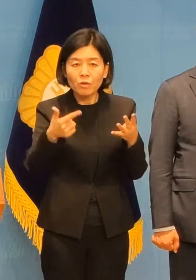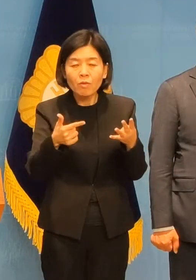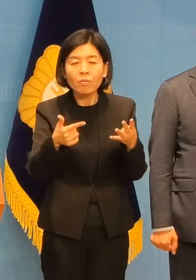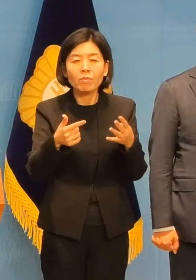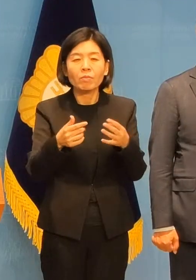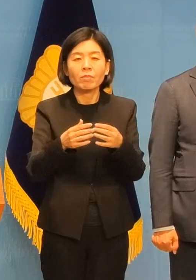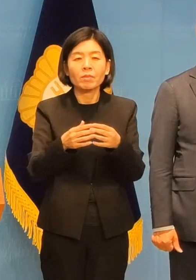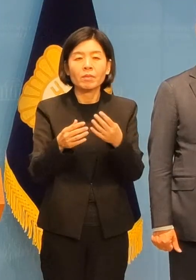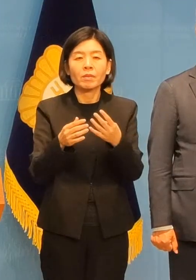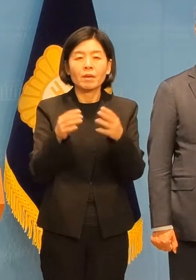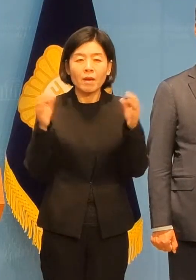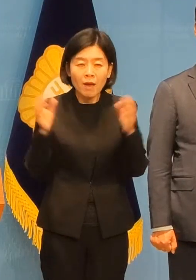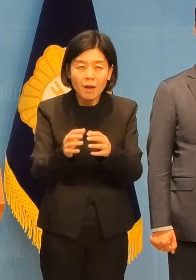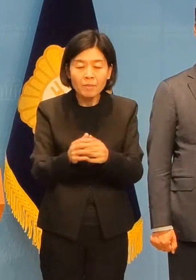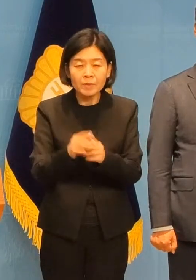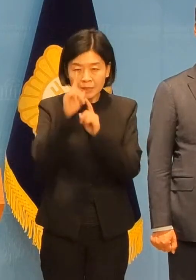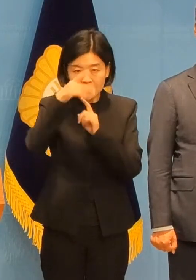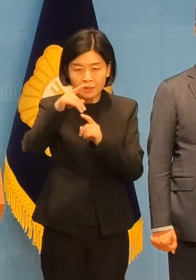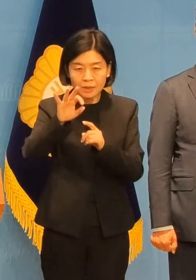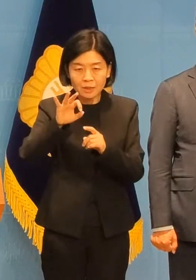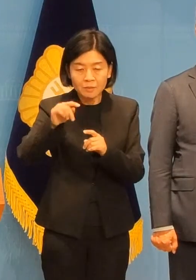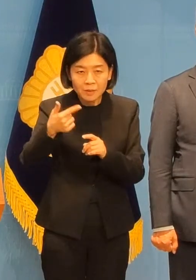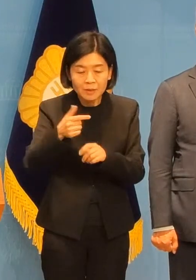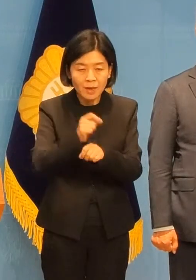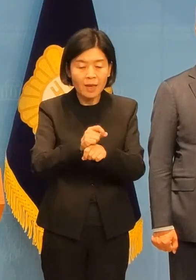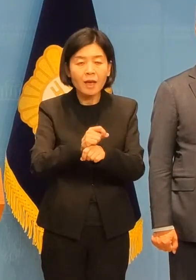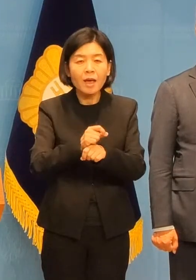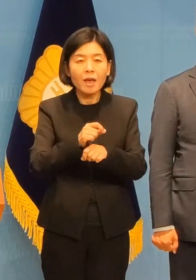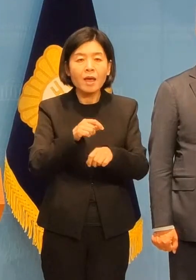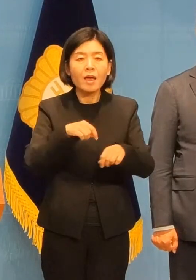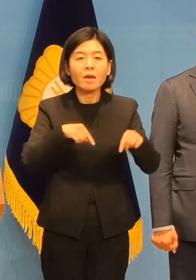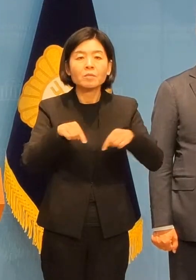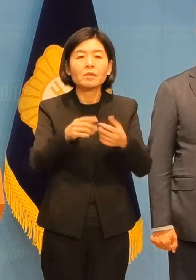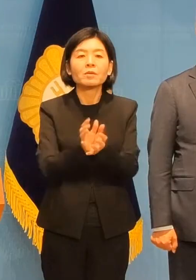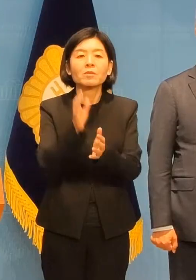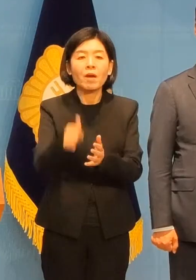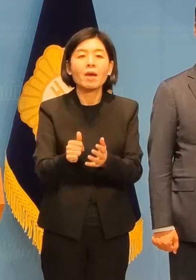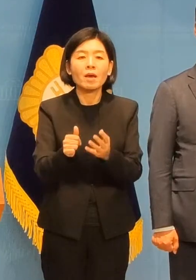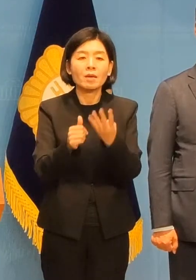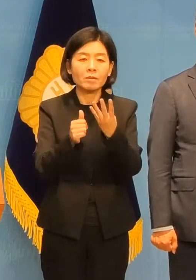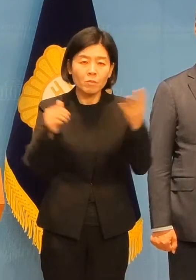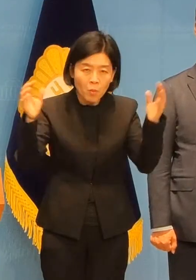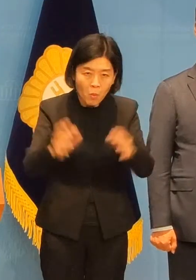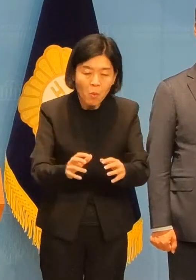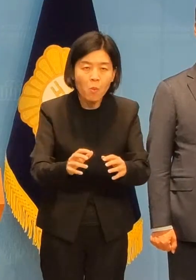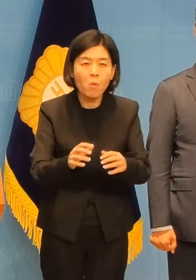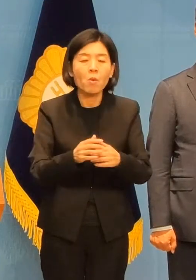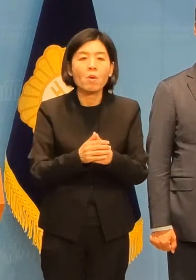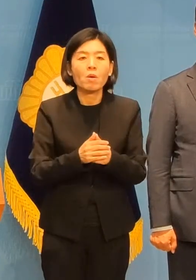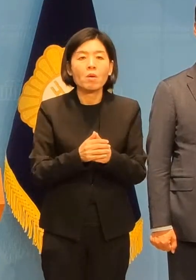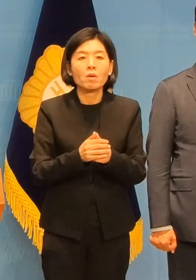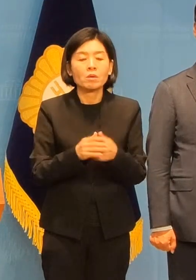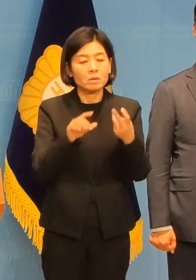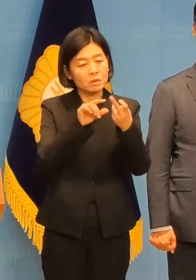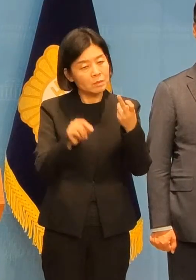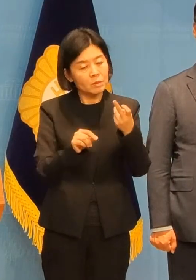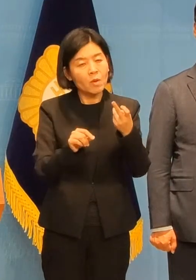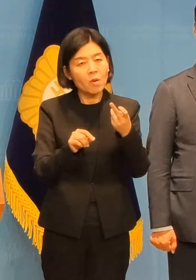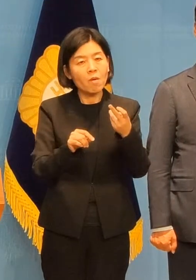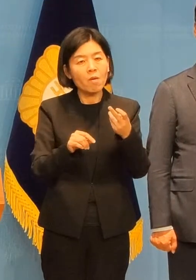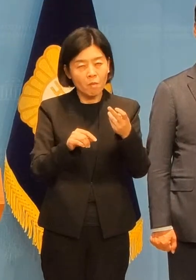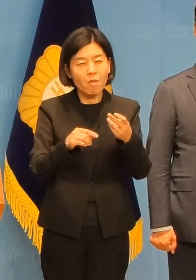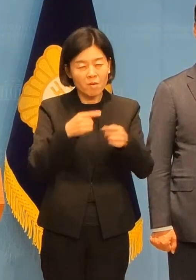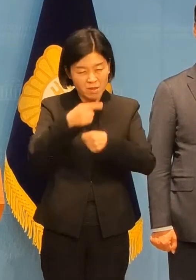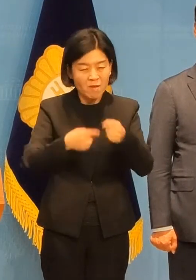민정수석 그리고 이상민 행안부 장관 등 4인방이 모여서 12월 연말